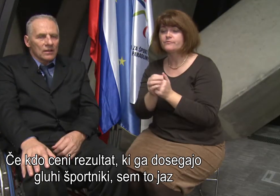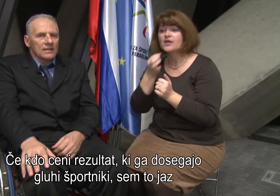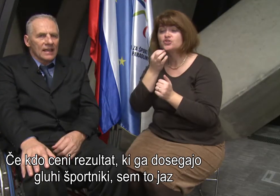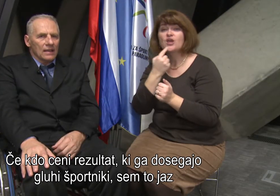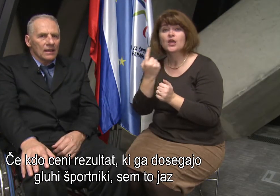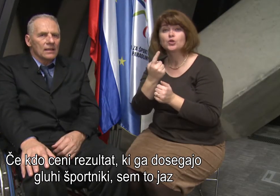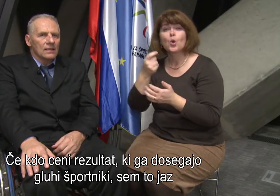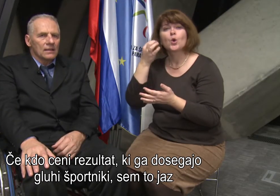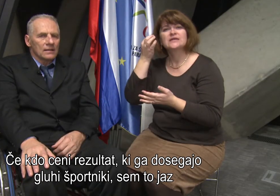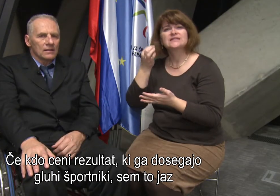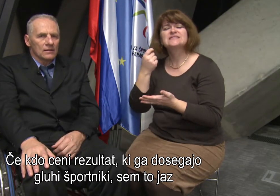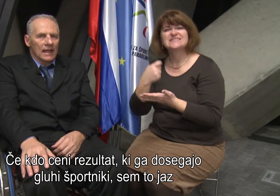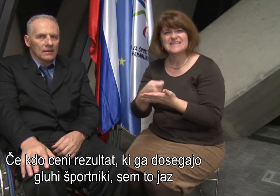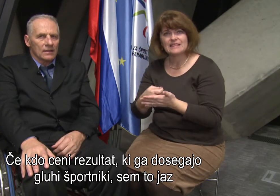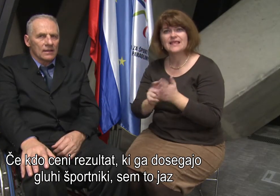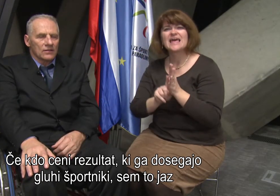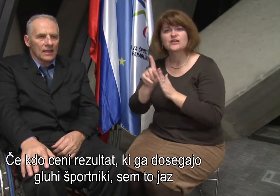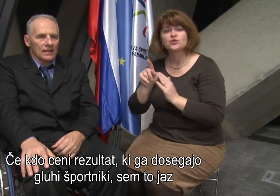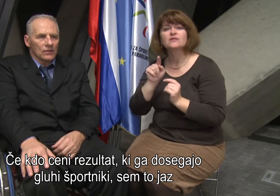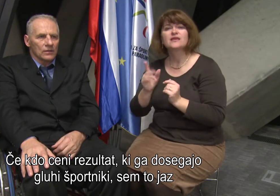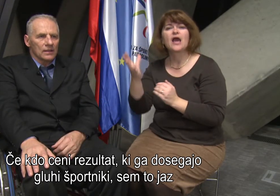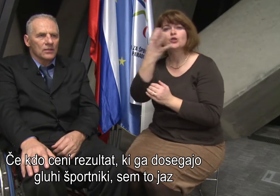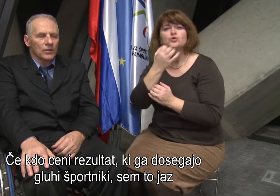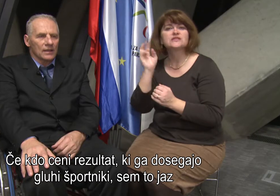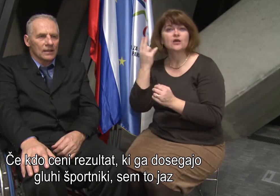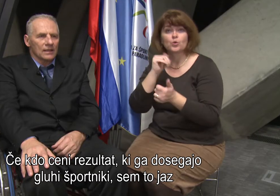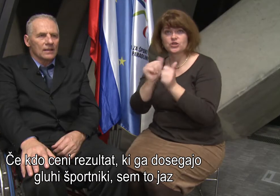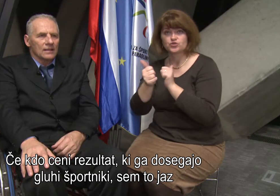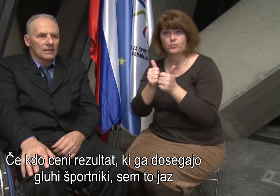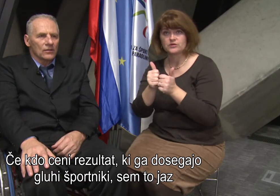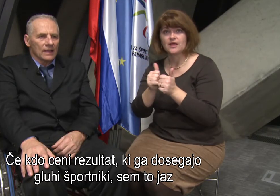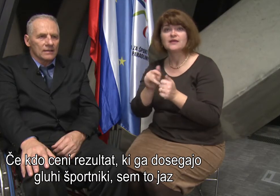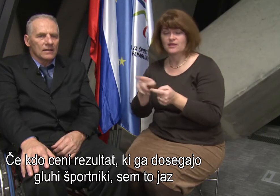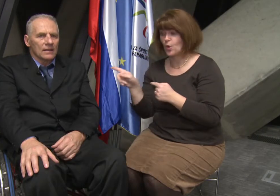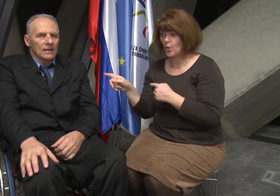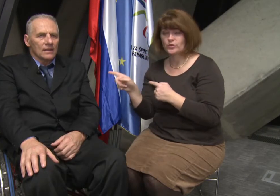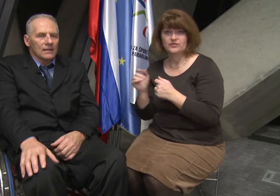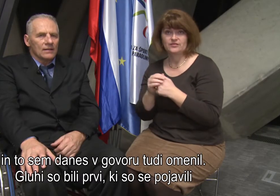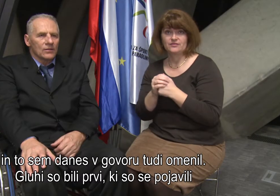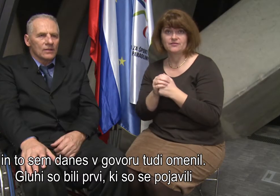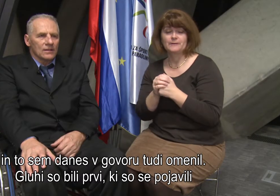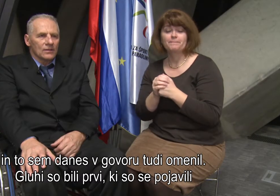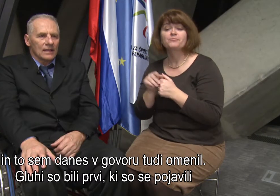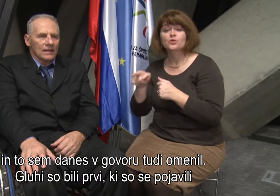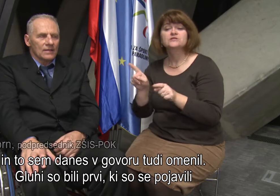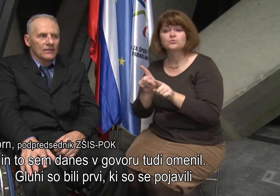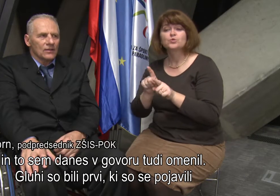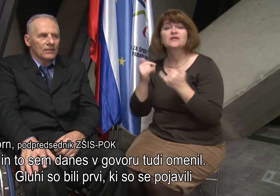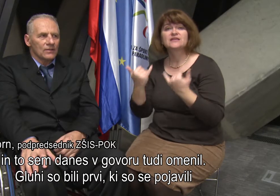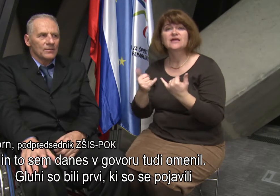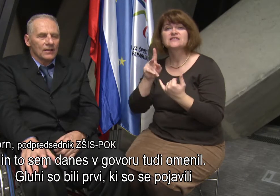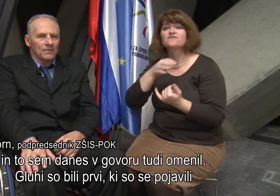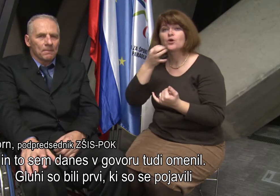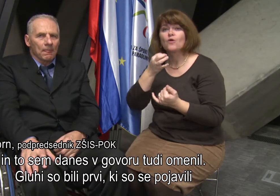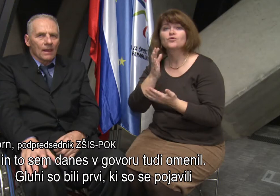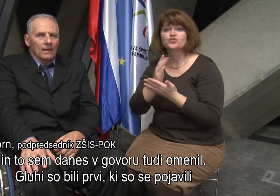če kdo ceni rezultat, ki ga dosegajo gluhi športniki, sem to jaz. In to sem tudi danes v